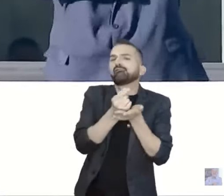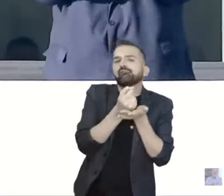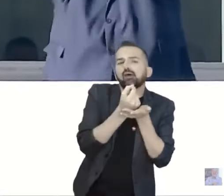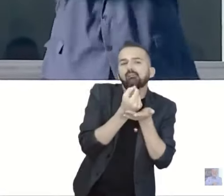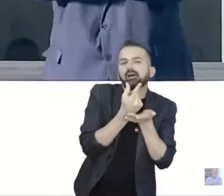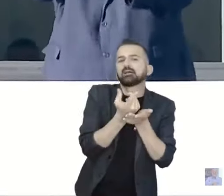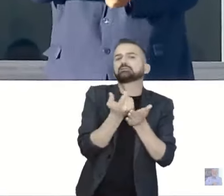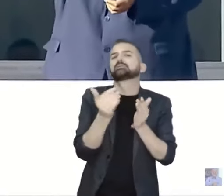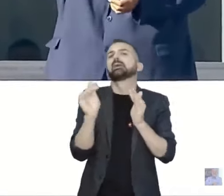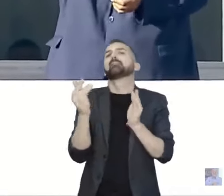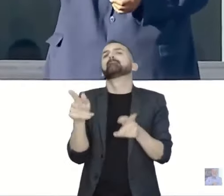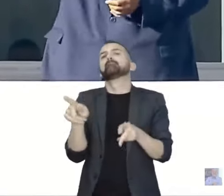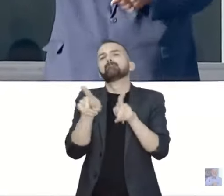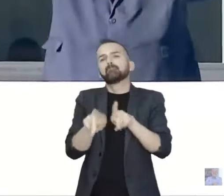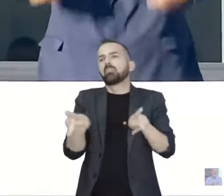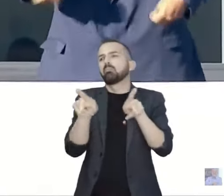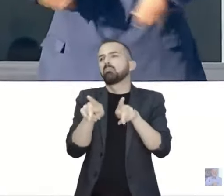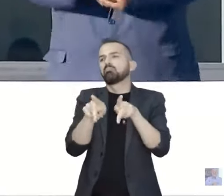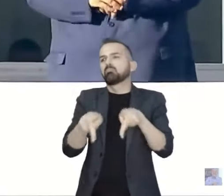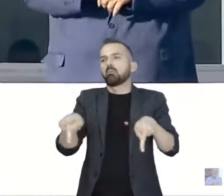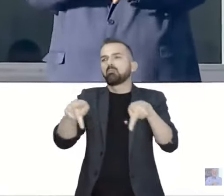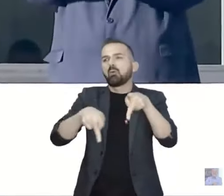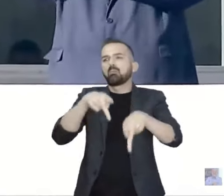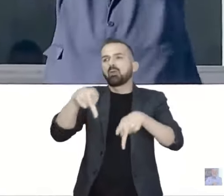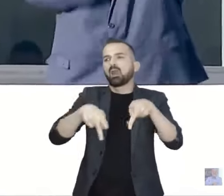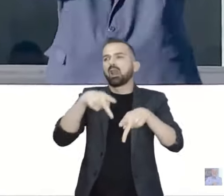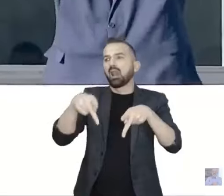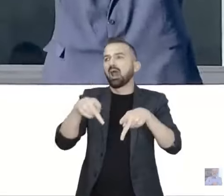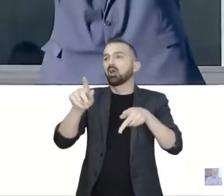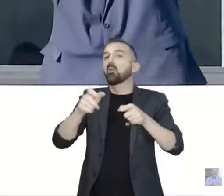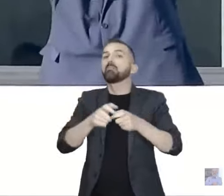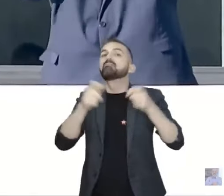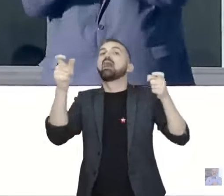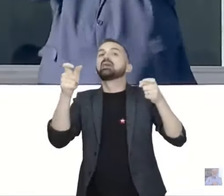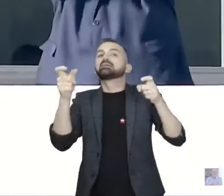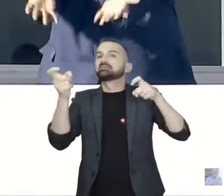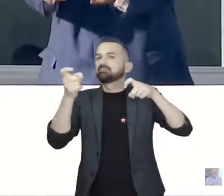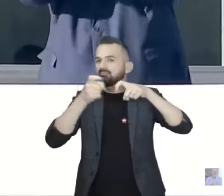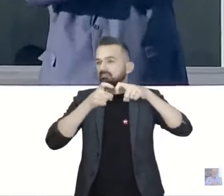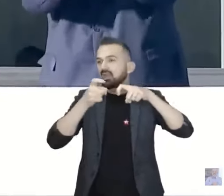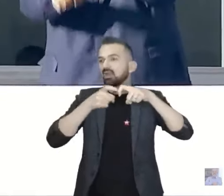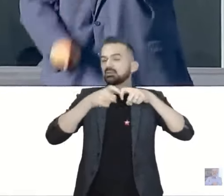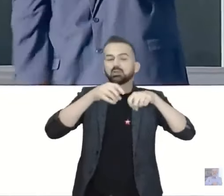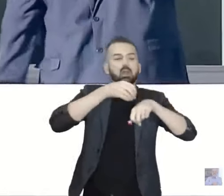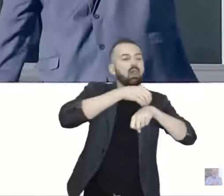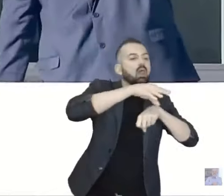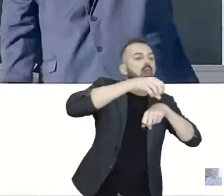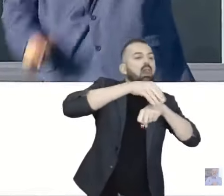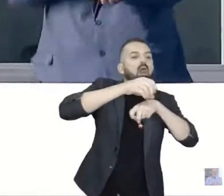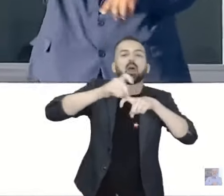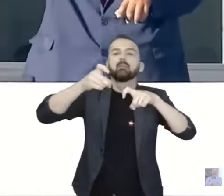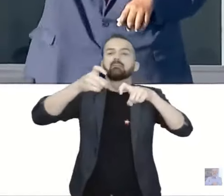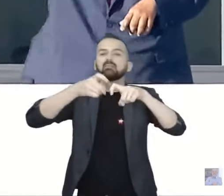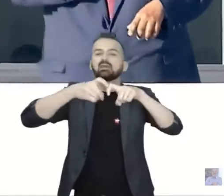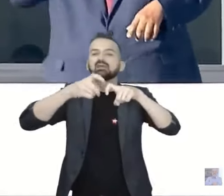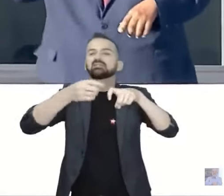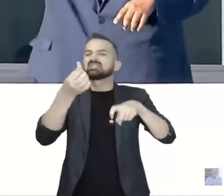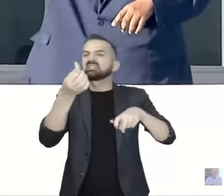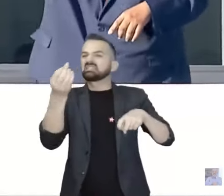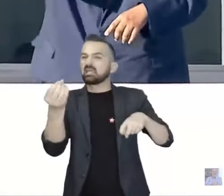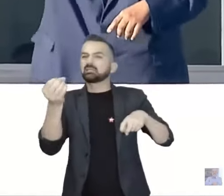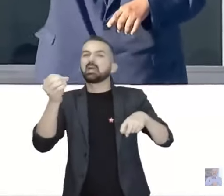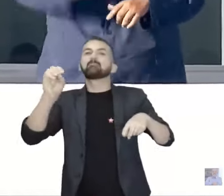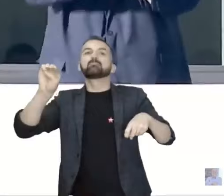mais precisava e o Mais Médicos, que levou atendimento a cerca de 60 milhões de brasileiros e brasileiras